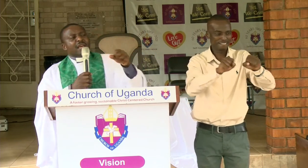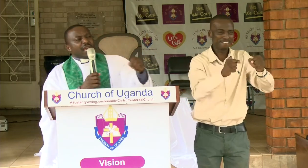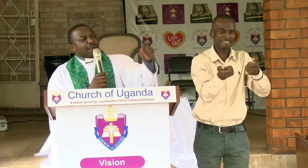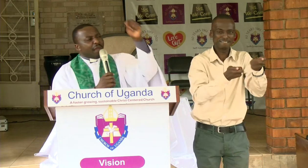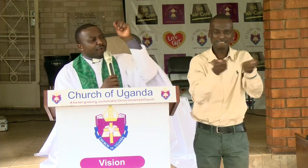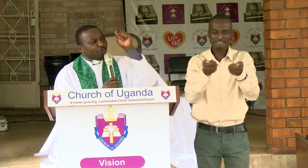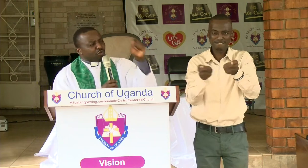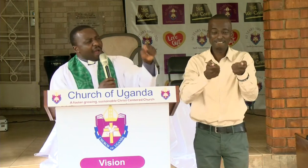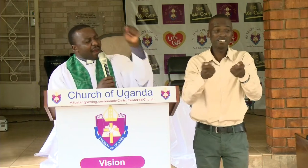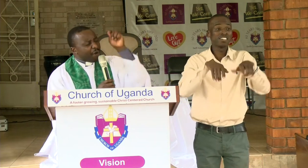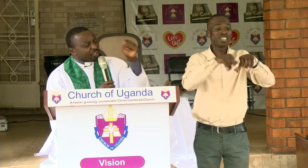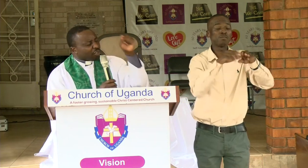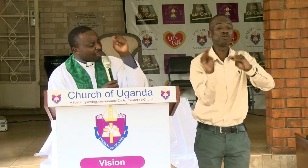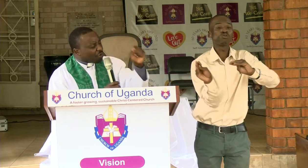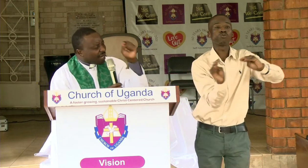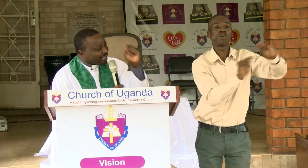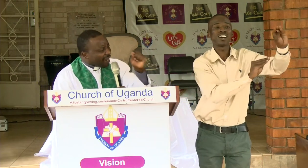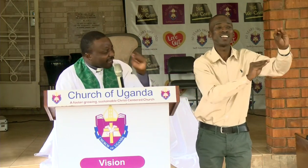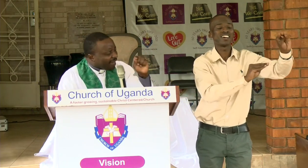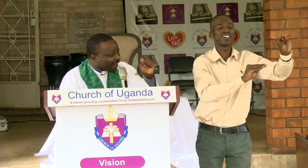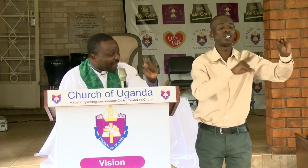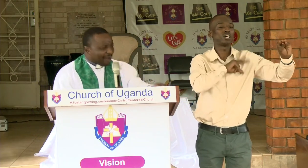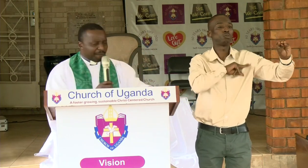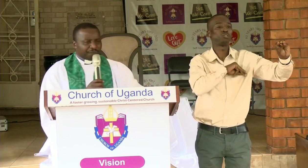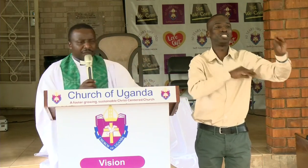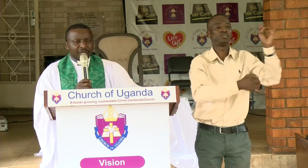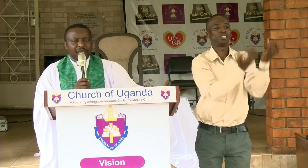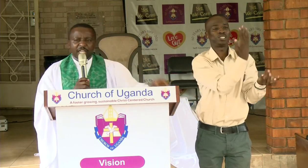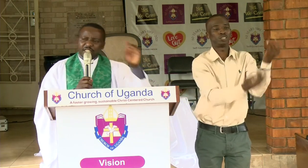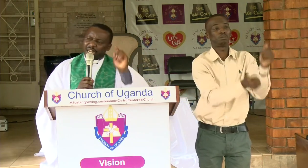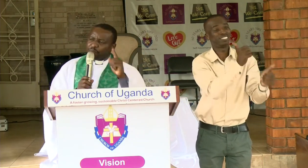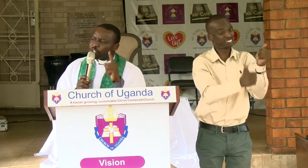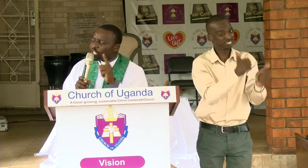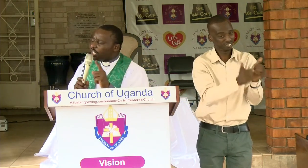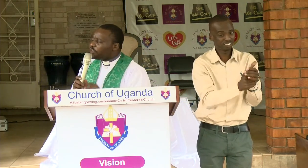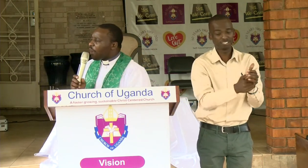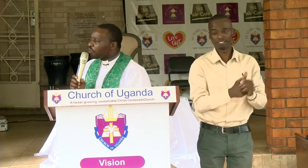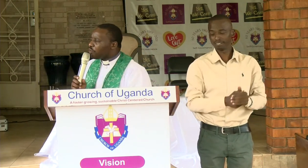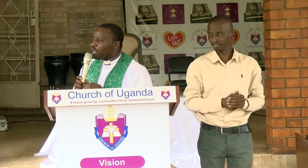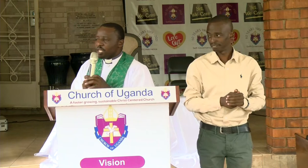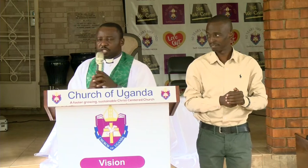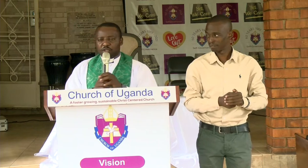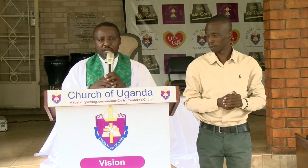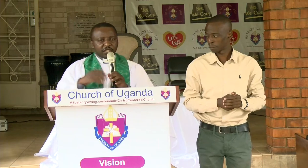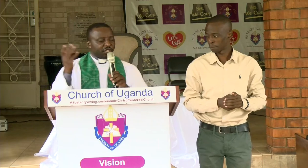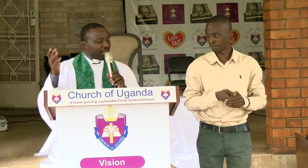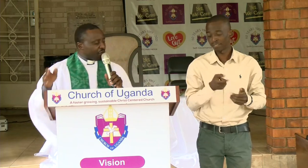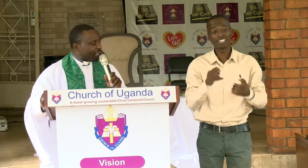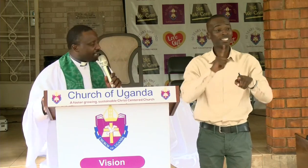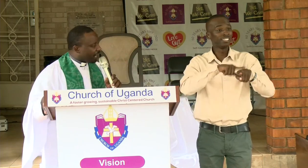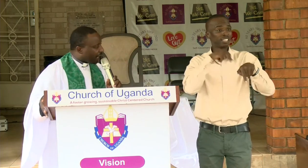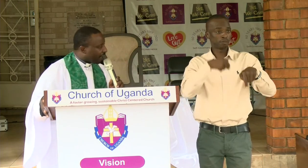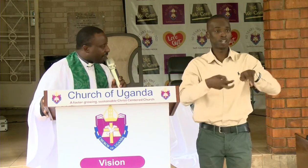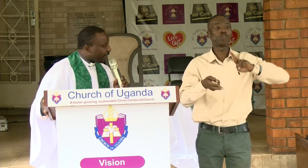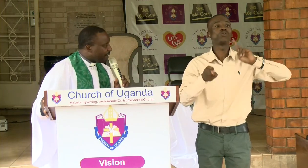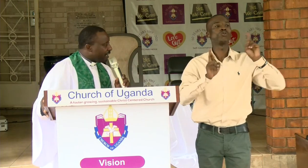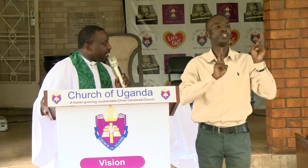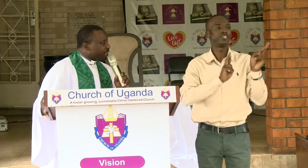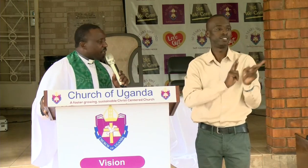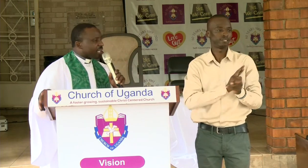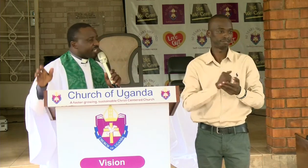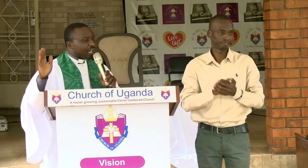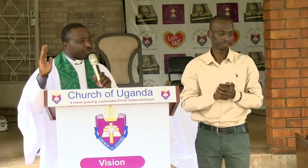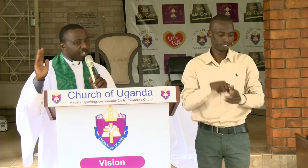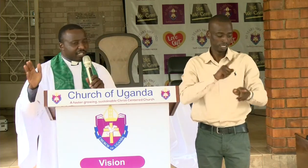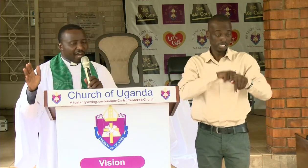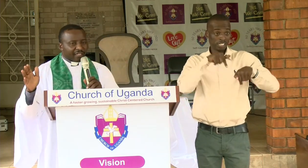ebikukulembedde, ebyo ebikutwala mu ekyo Katonda ky'atayagala, ekitali mu kigendererwa kyo? Kino ky'ekiseera twenenye,